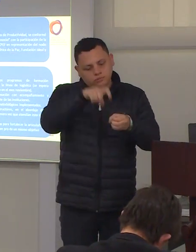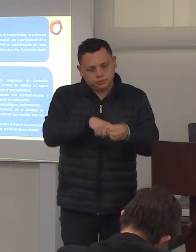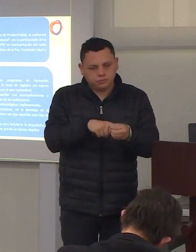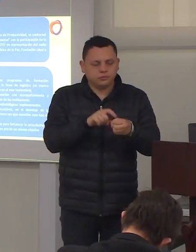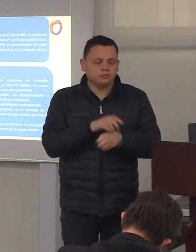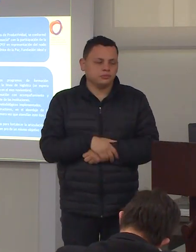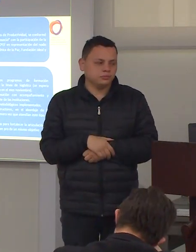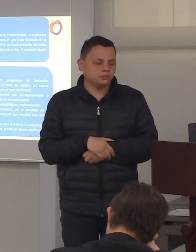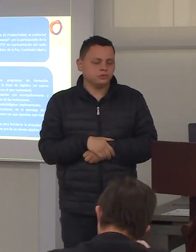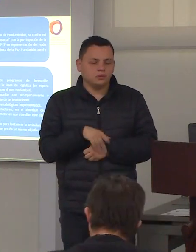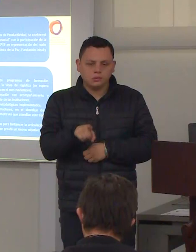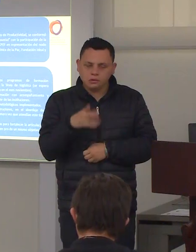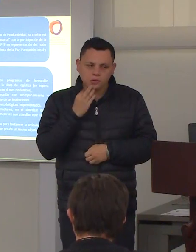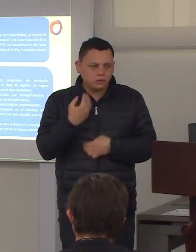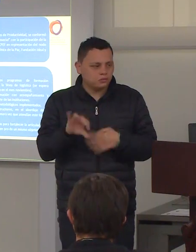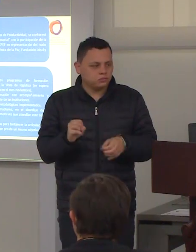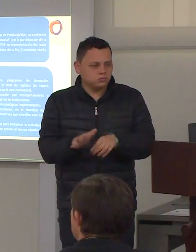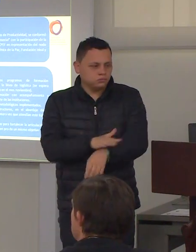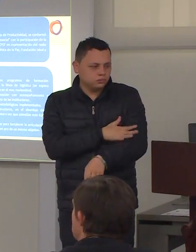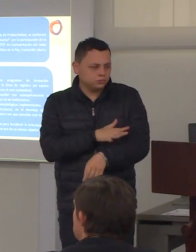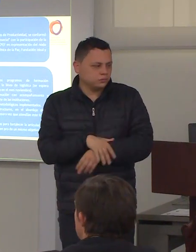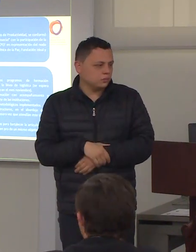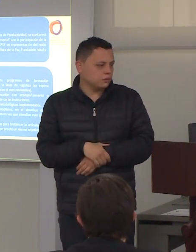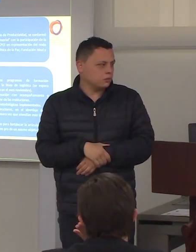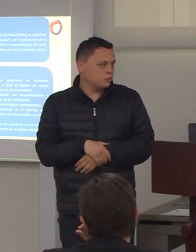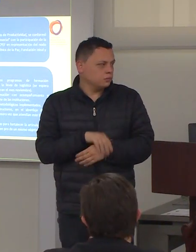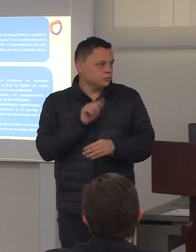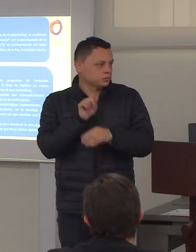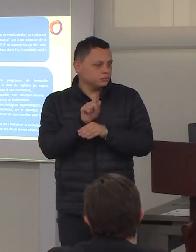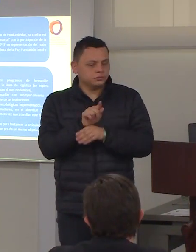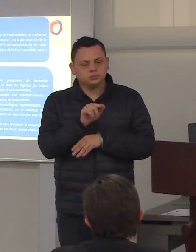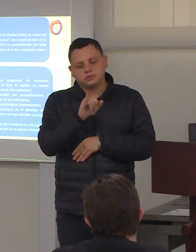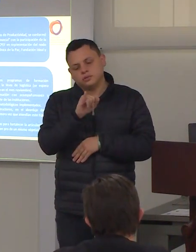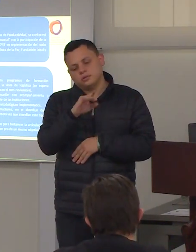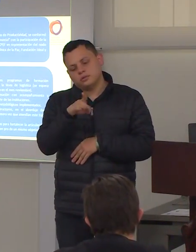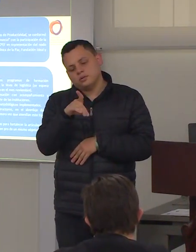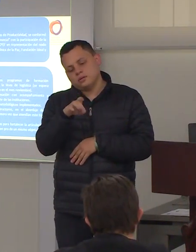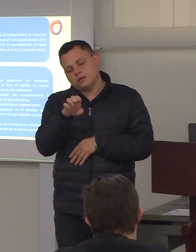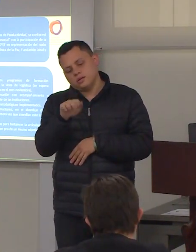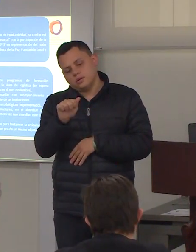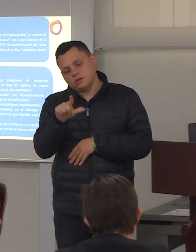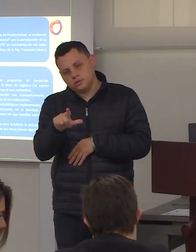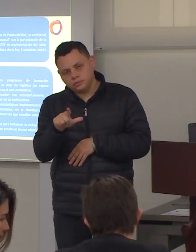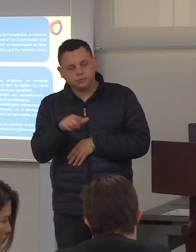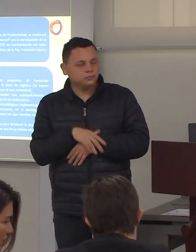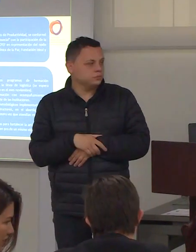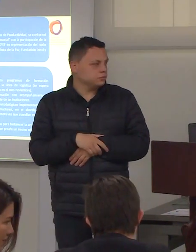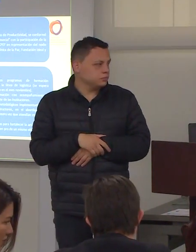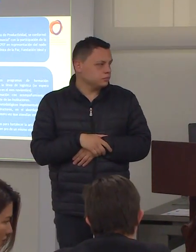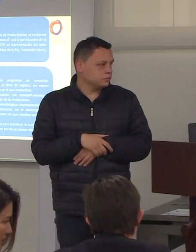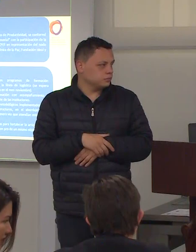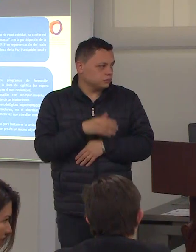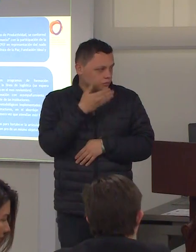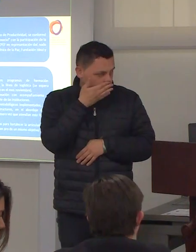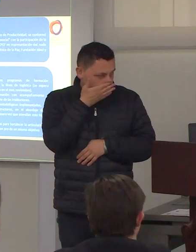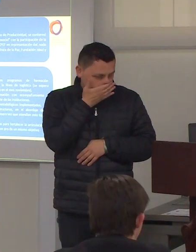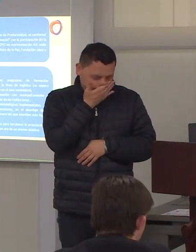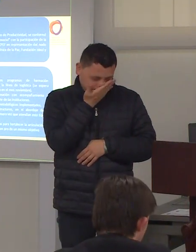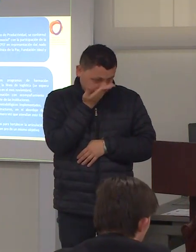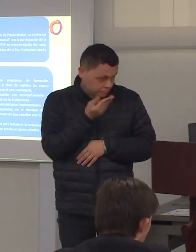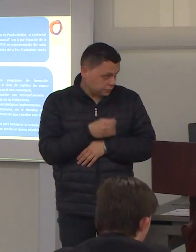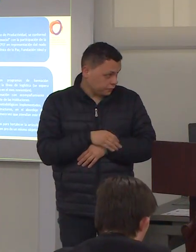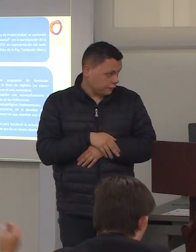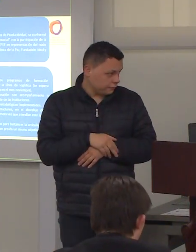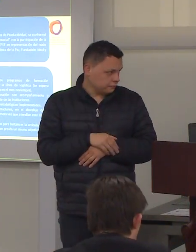Teníamos unas experiencias muy significativas con la Fundación Ideal, que tiene personas en esta condición vinculadas, entonces